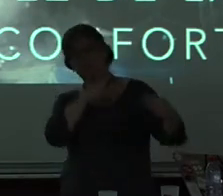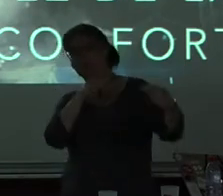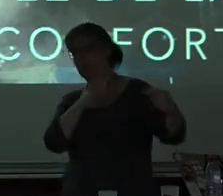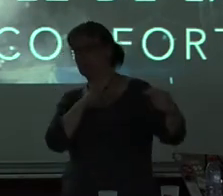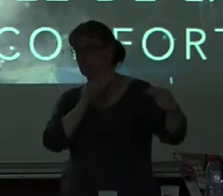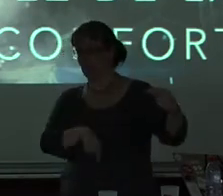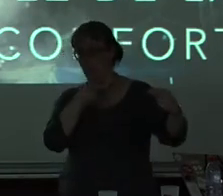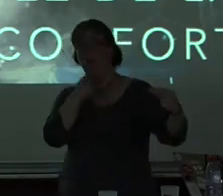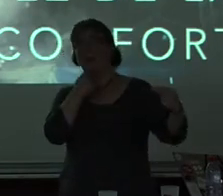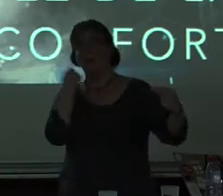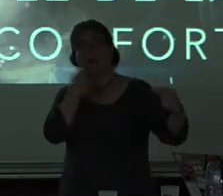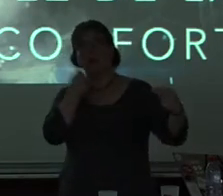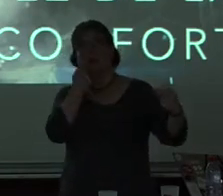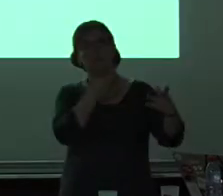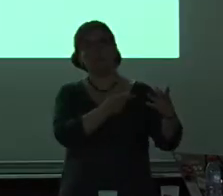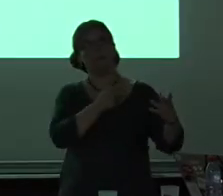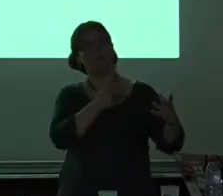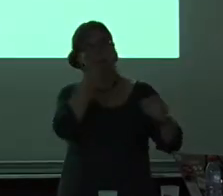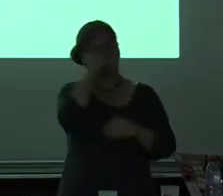cette première partie,